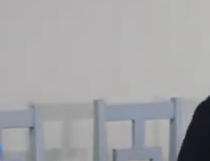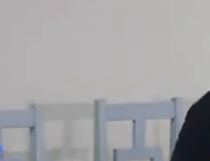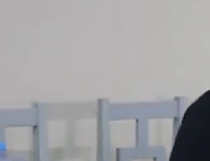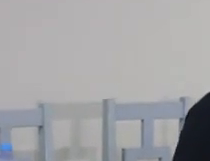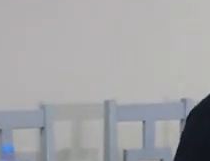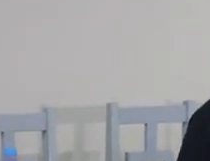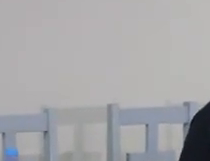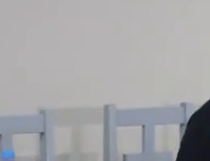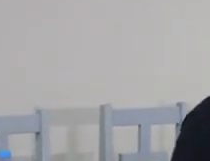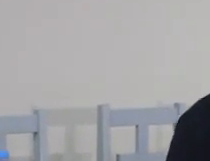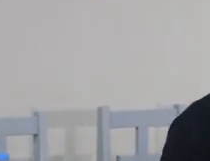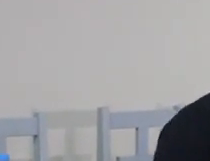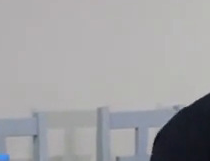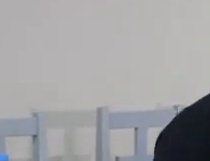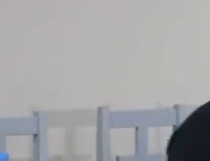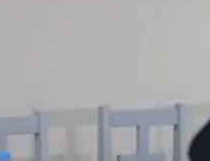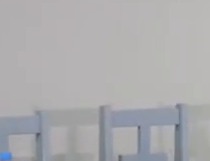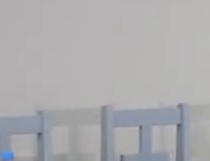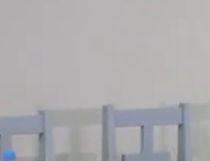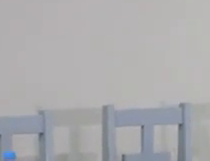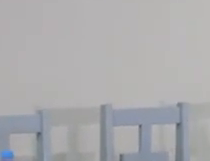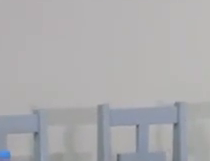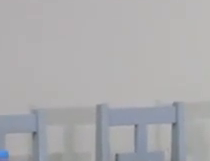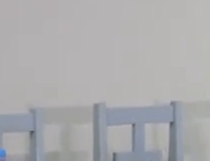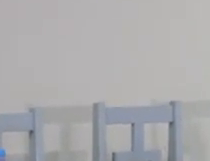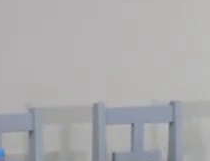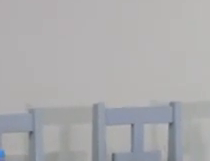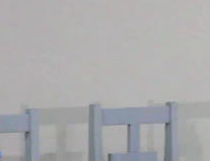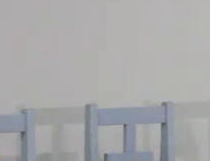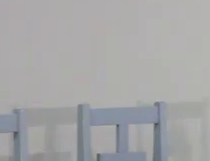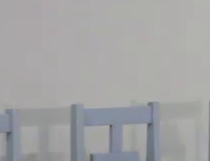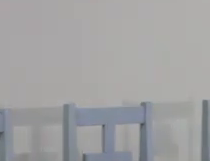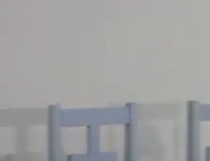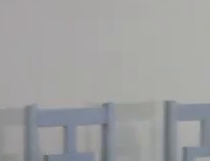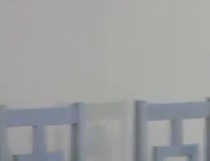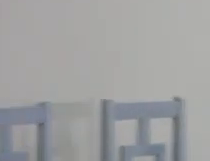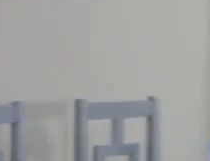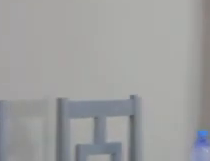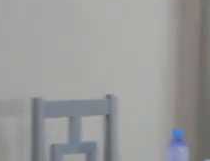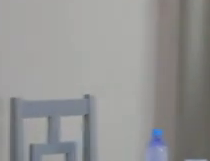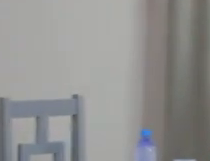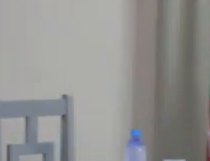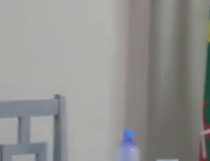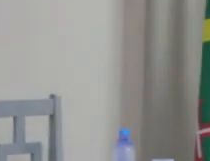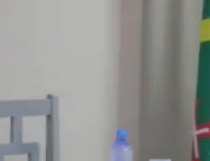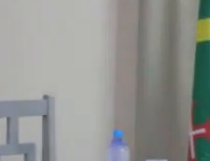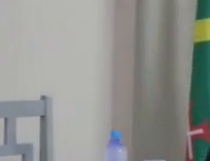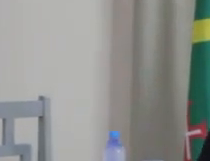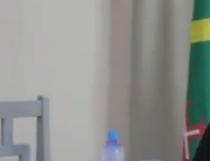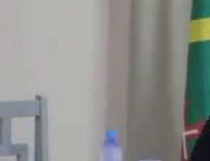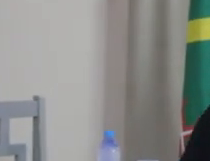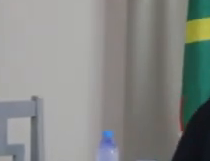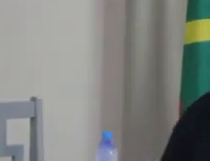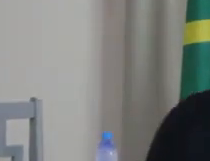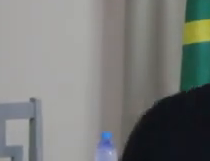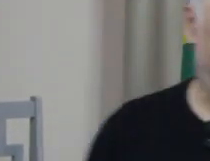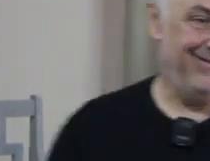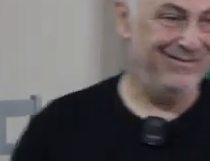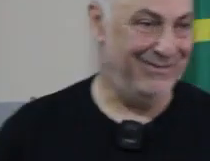baralho, porque você tem um ônus e você não tem nenhum